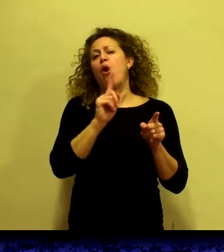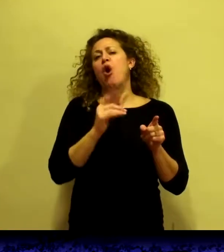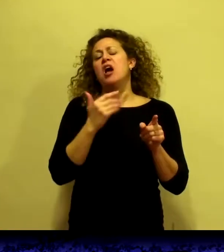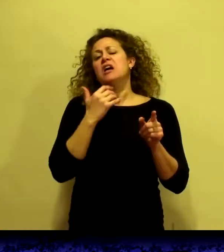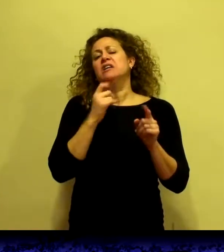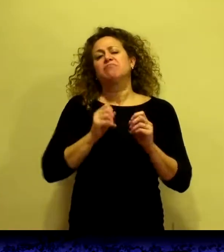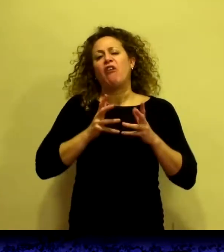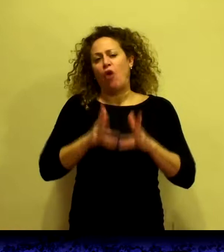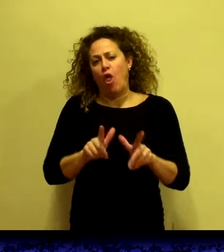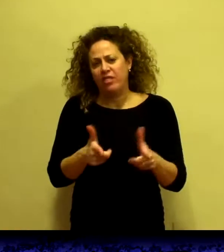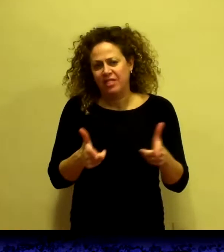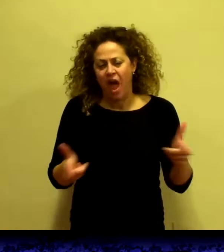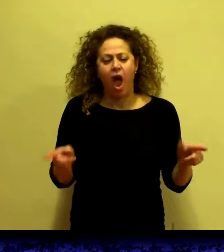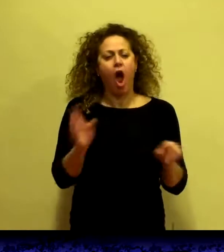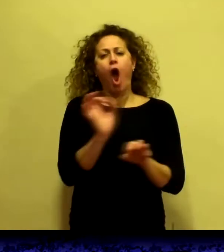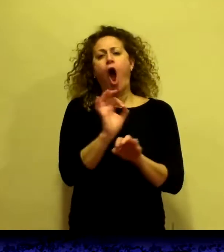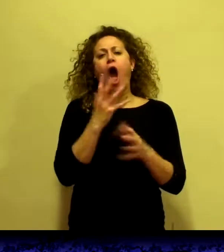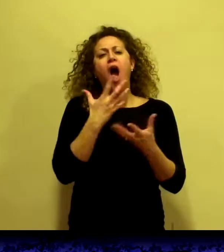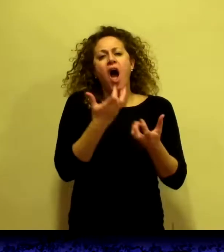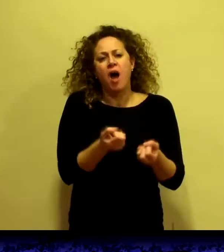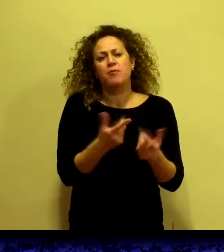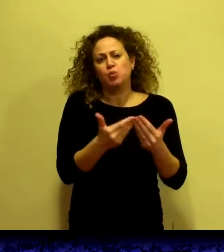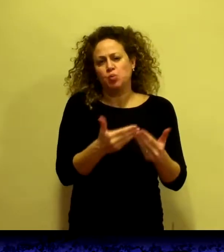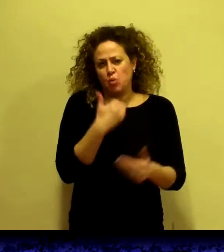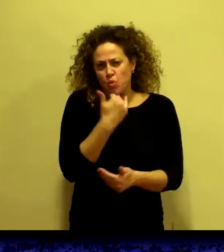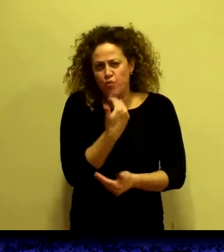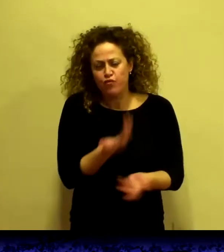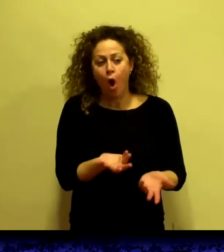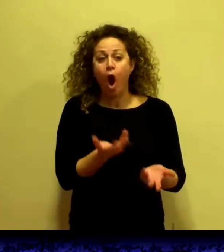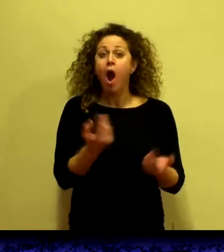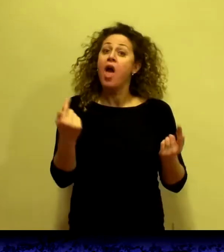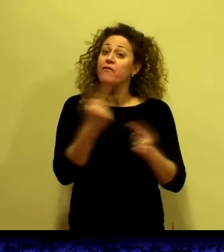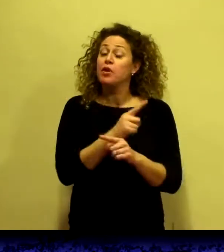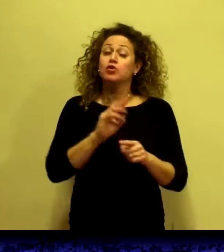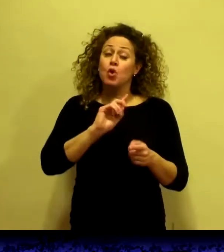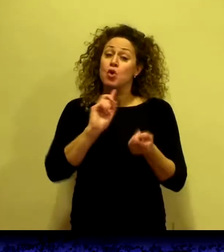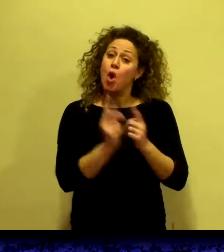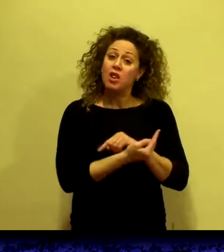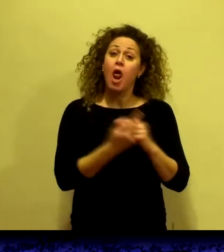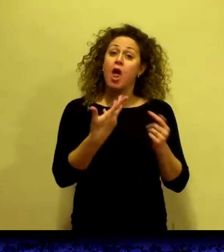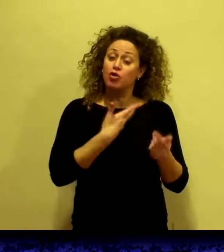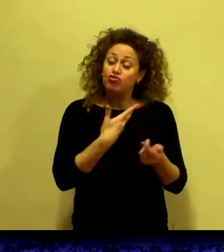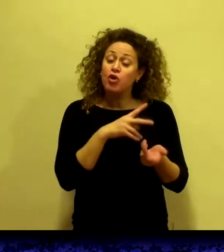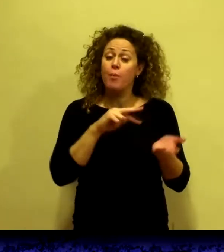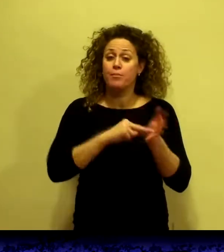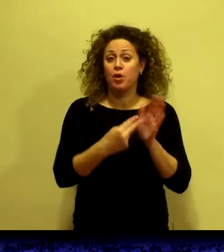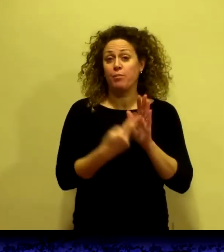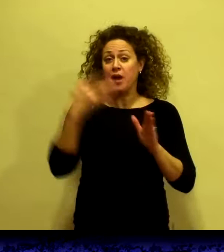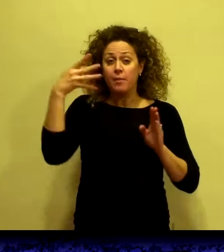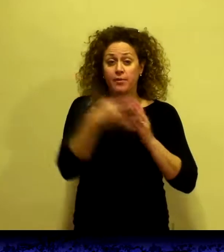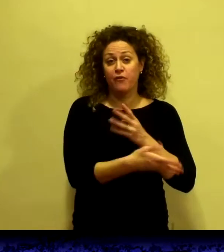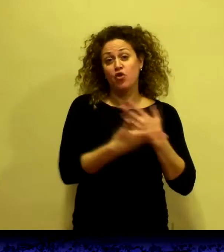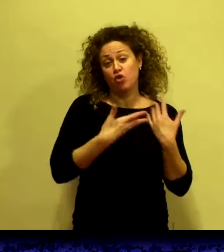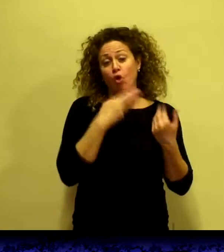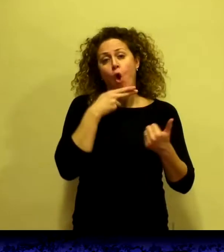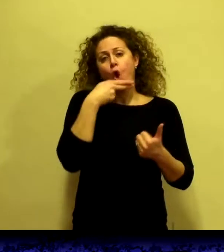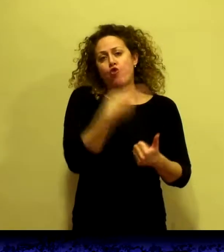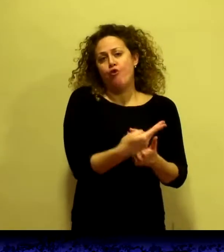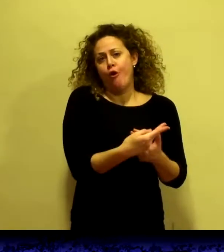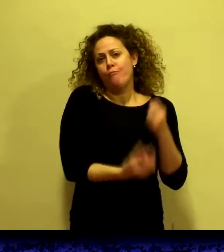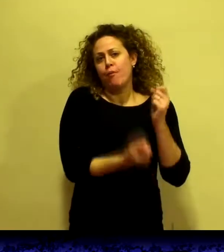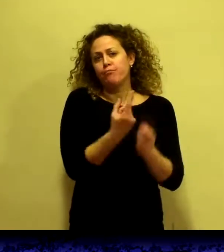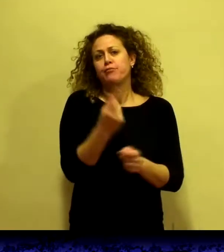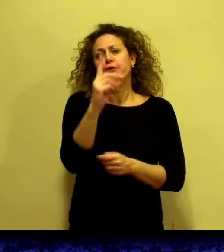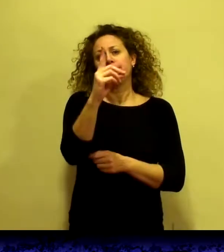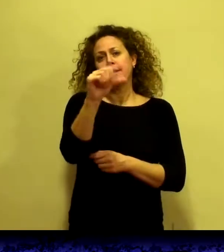casi in cui effettivamente ci sono dei problemi anche diagnosticati. Bisogna, come dire, aggirare quelli che sono gli ostacoli e trovare delle